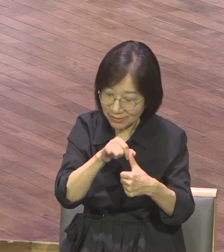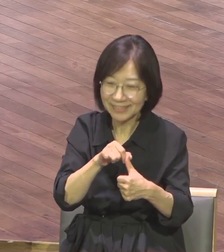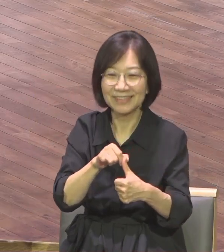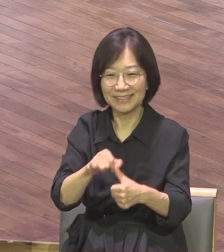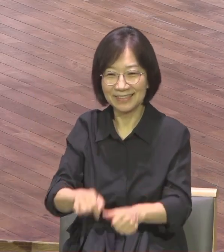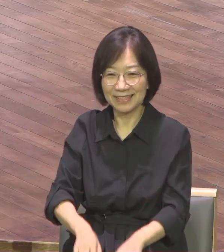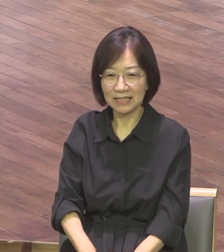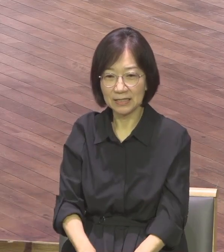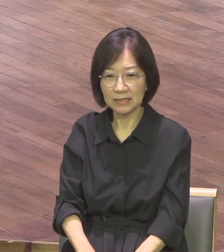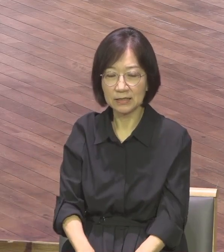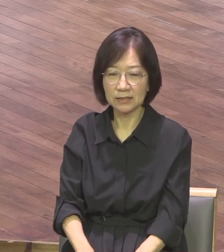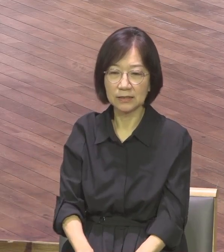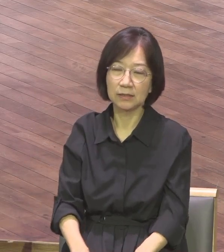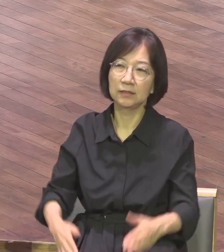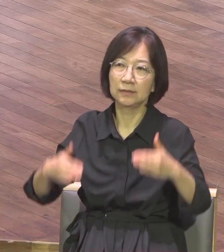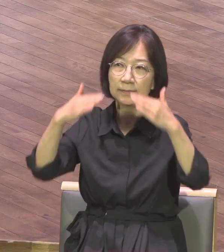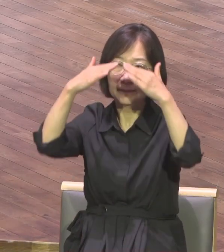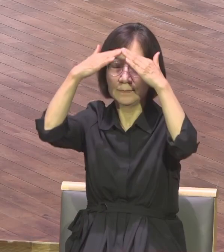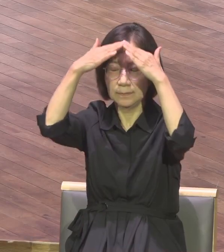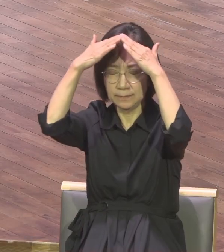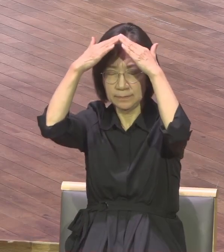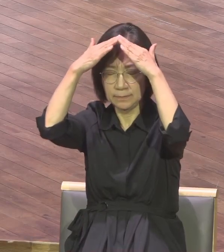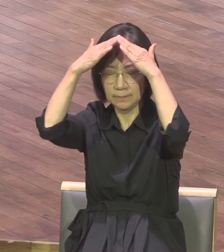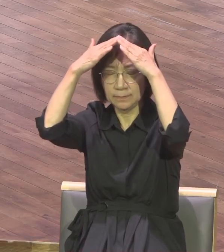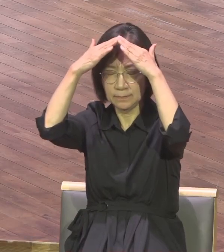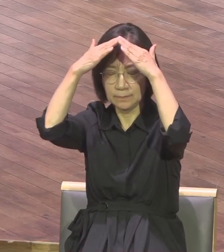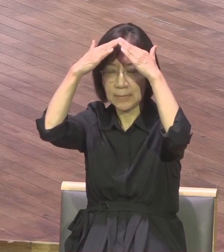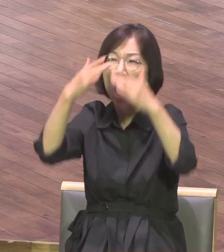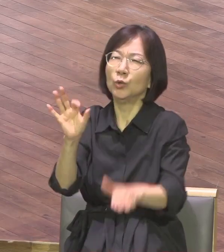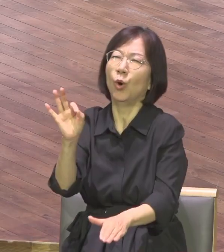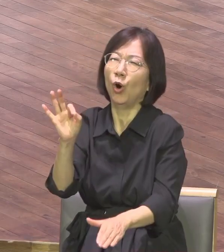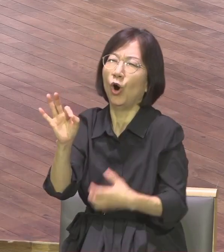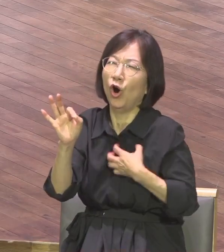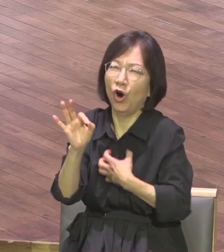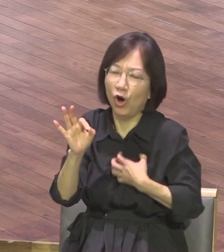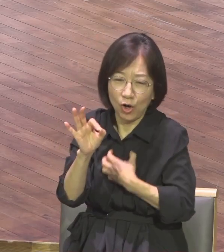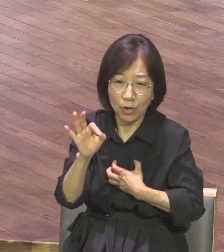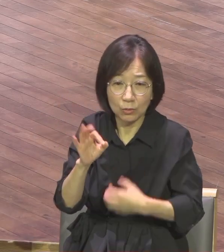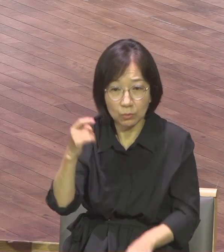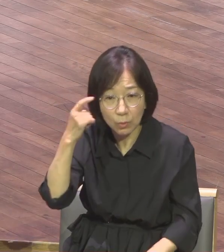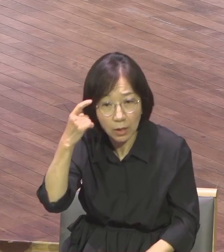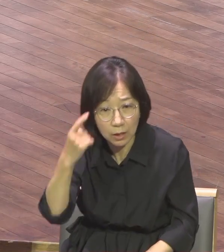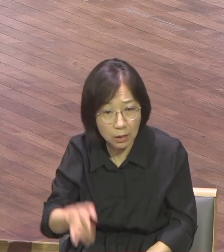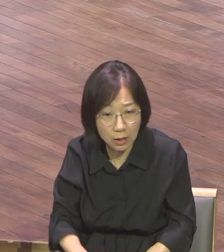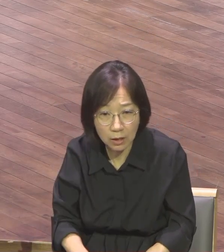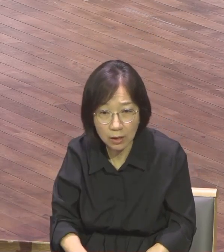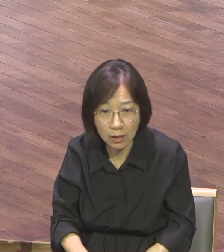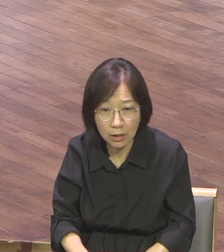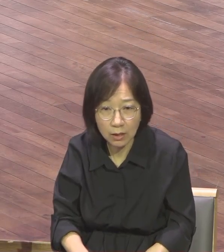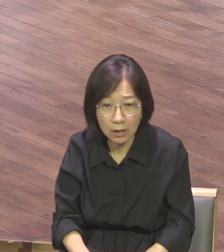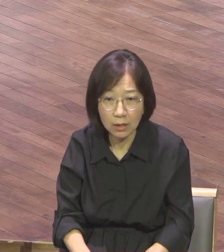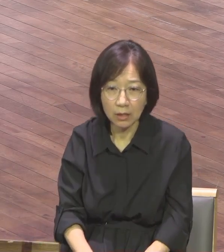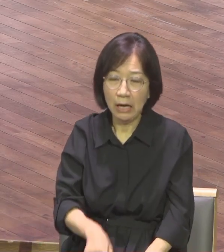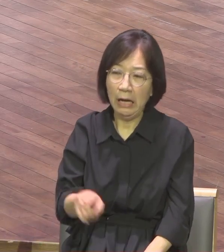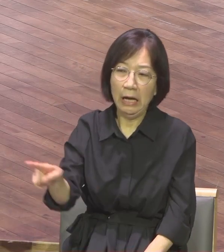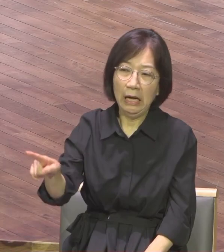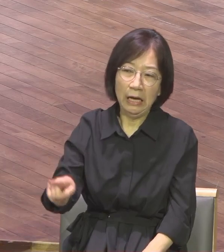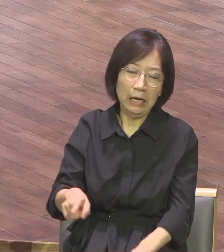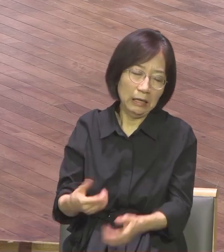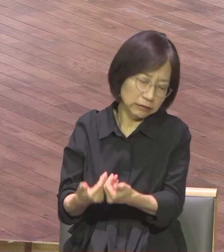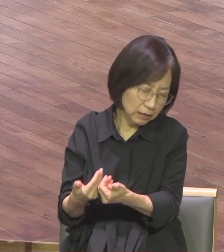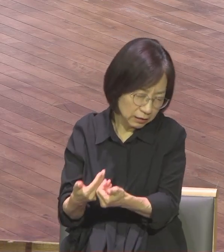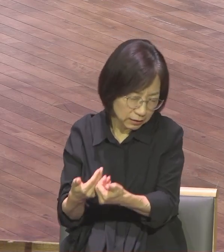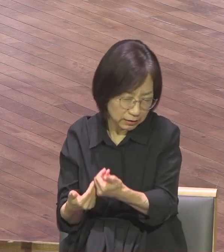왜 방구석에만 처박혀 있습니까? 왜 맨날 돈 걱정만 하고 있습니까? 왜 맨날 사람 때문에 시달리고